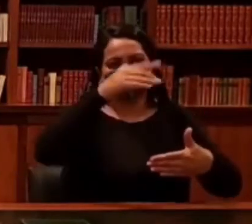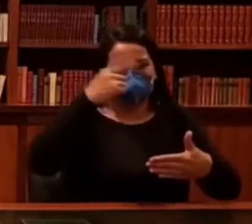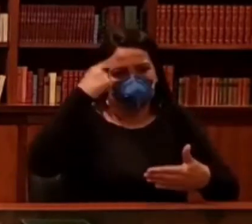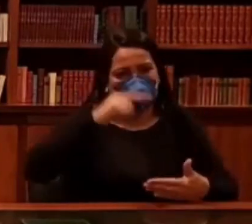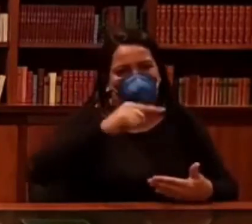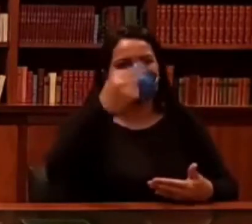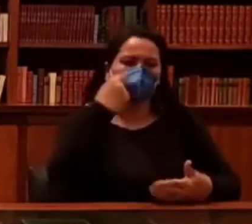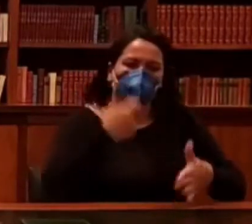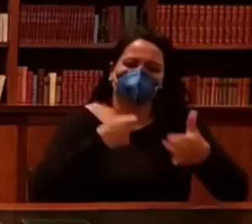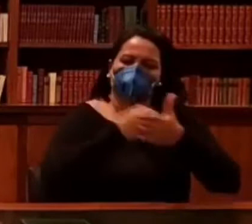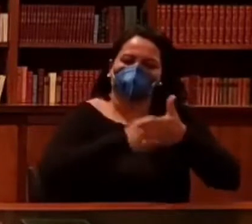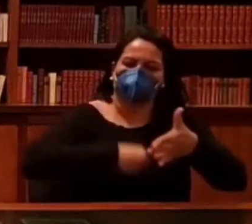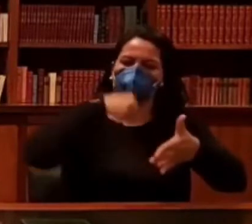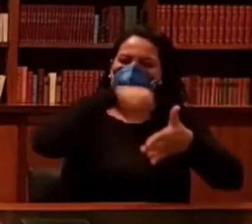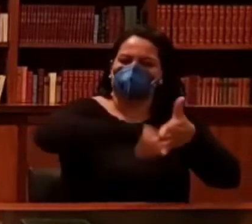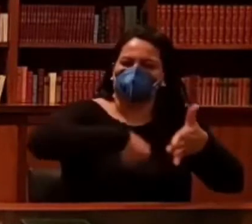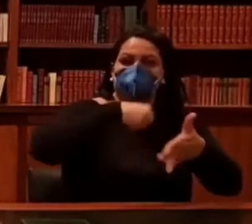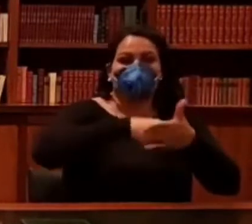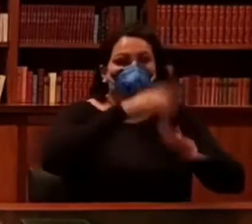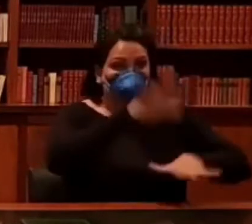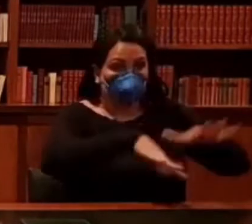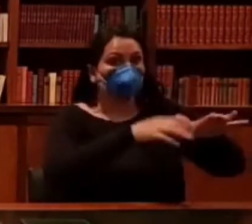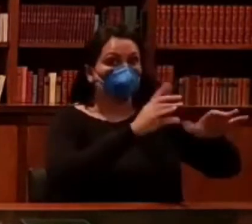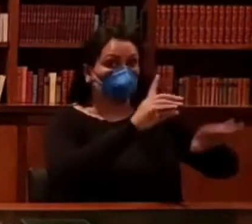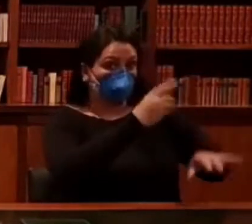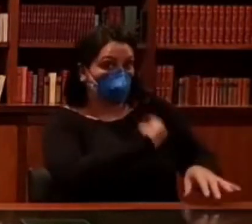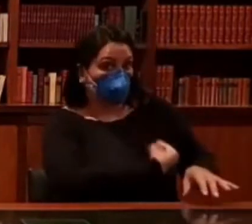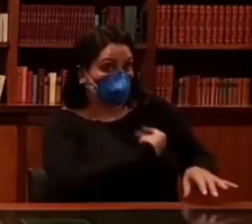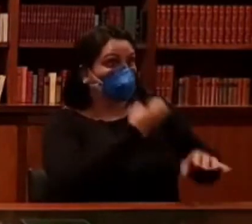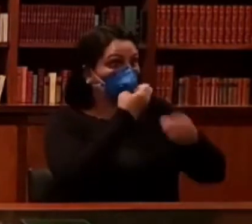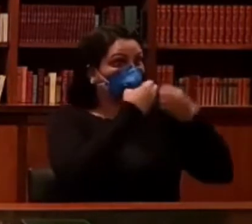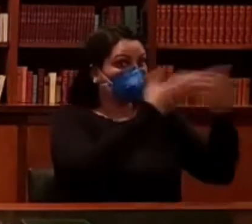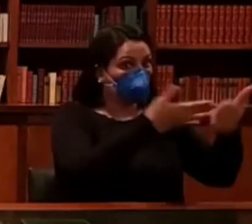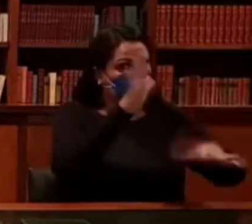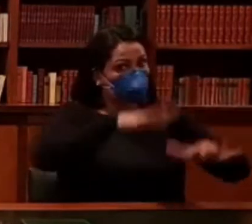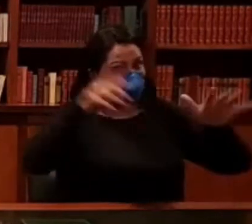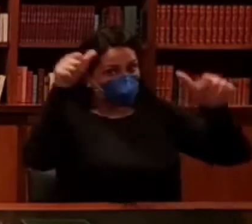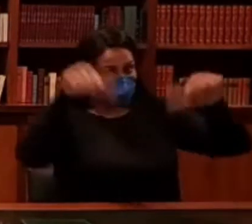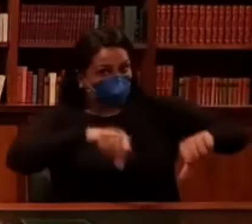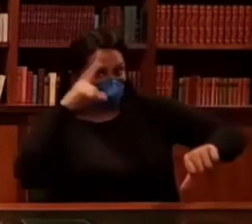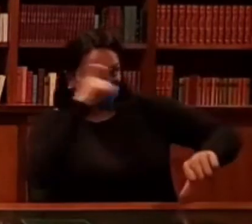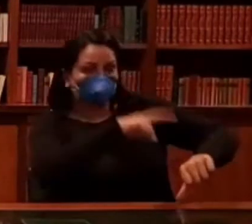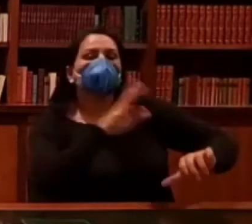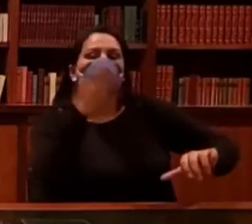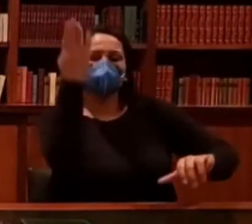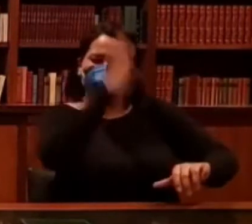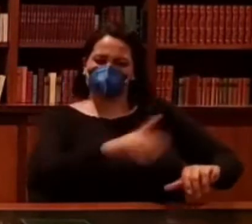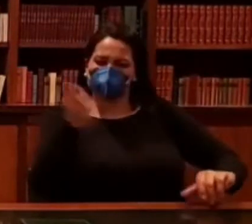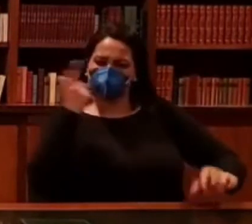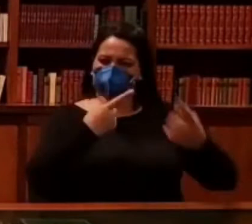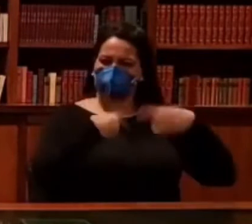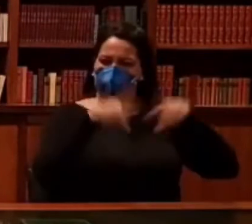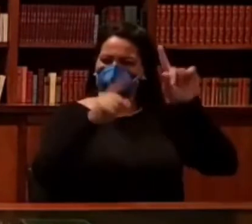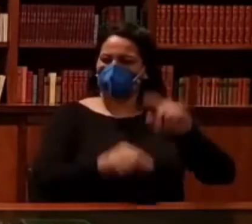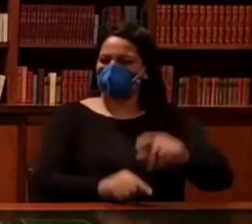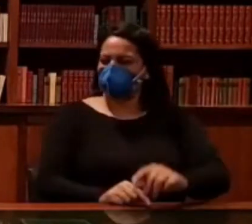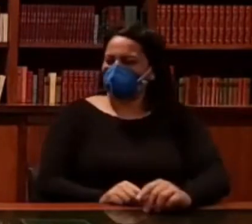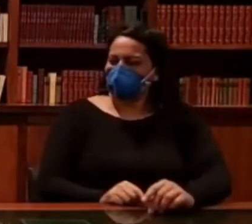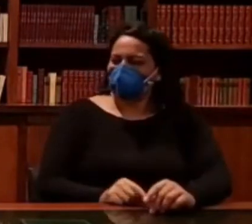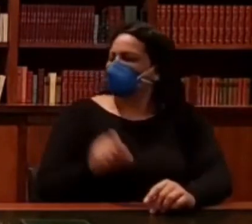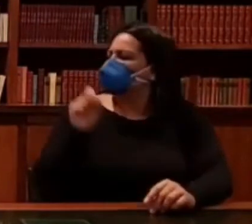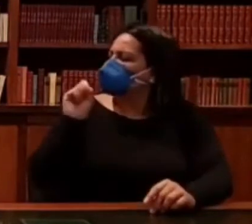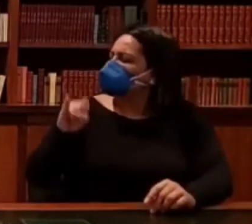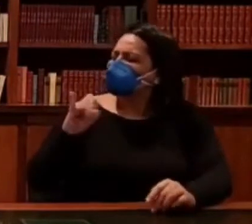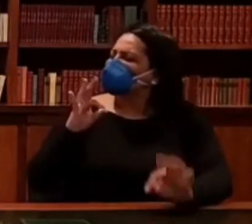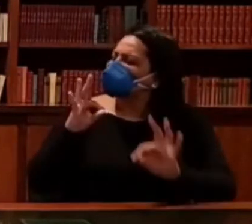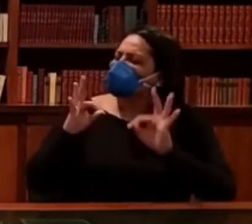vendo. Vamos lutar muito, vão ter dias bons, vão ter dias difíceis. Mas com certeza o Brasil vai sair junto dessa. Eu acho, Mandetta, se todo mundo